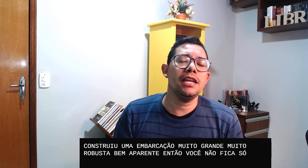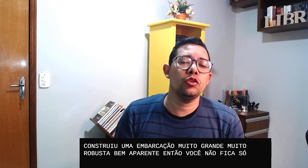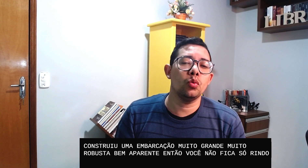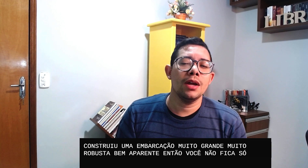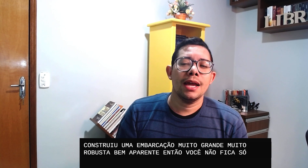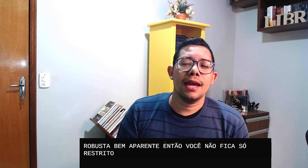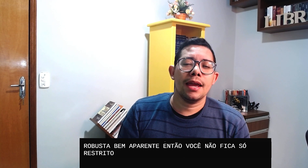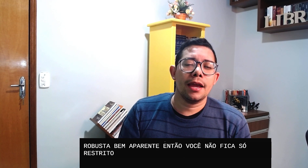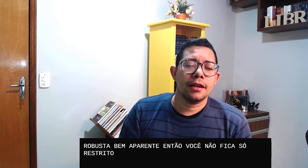restrito,